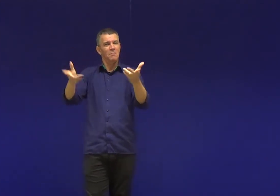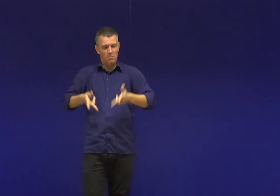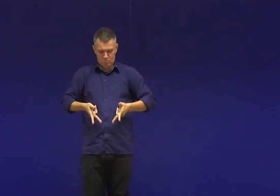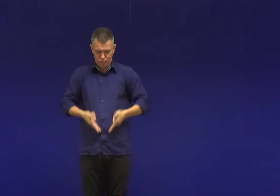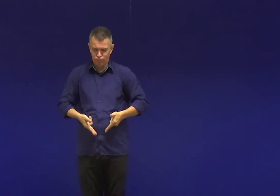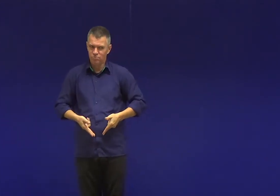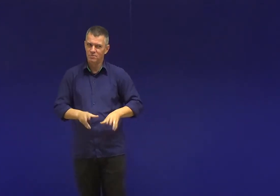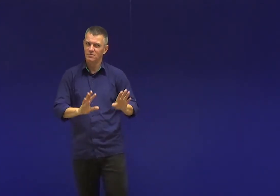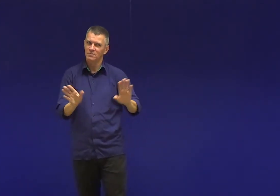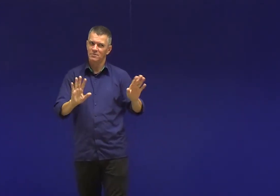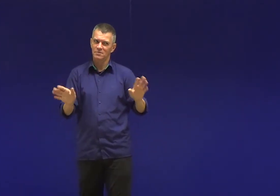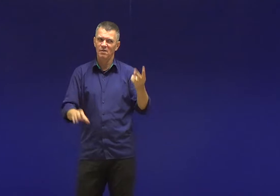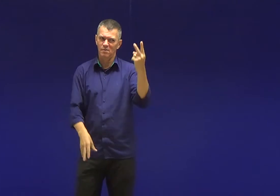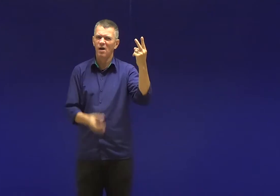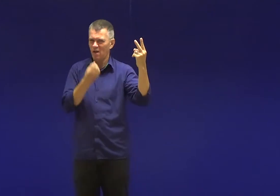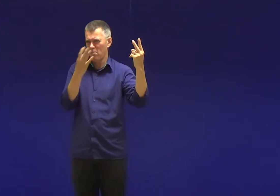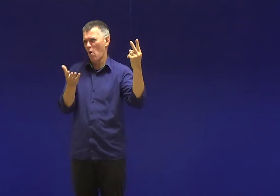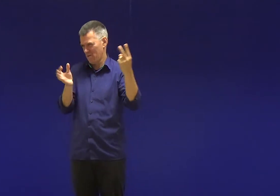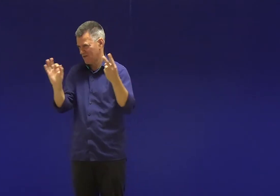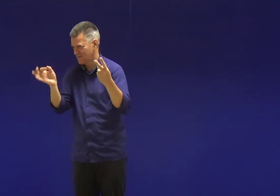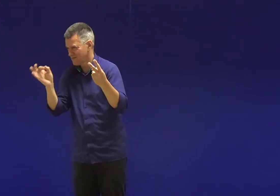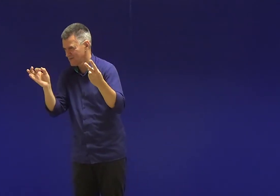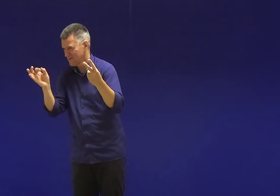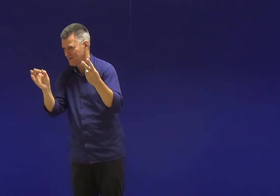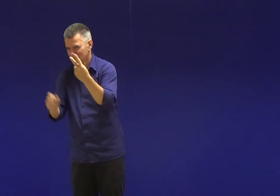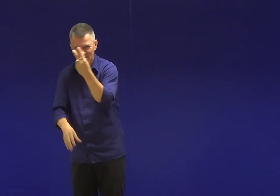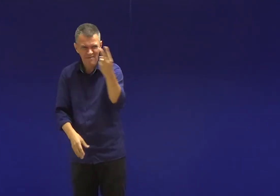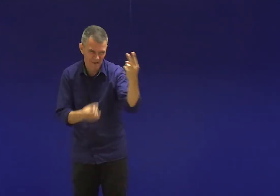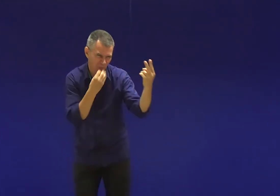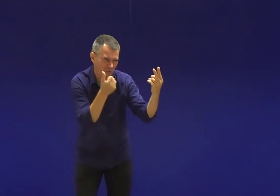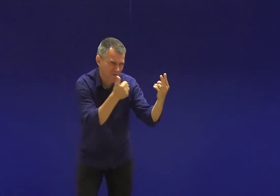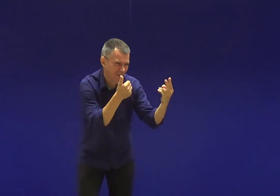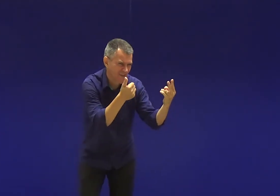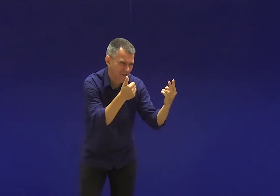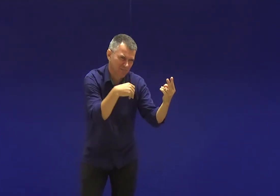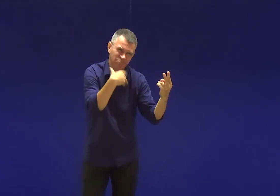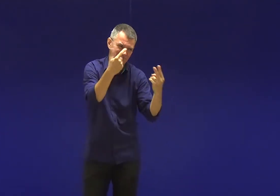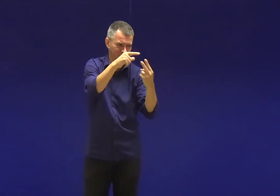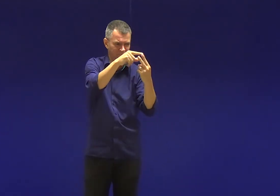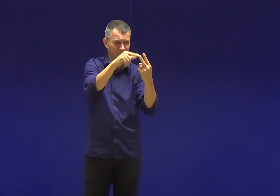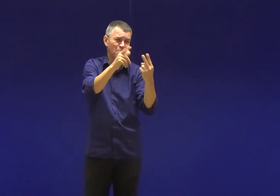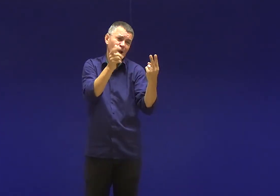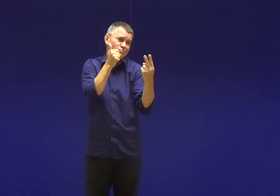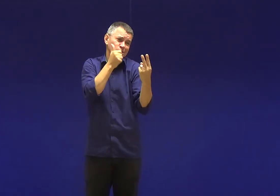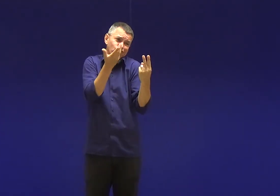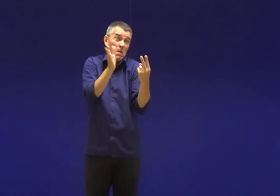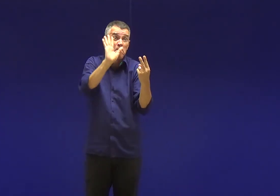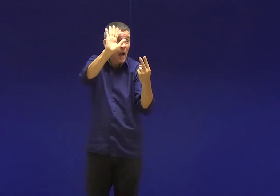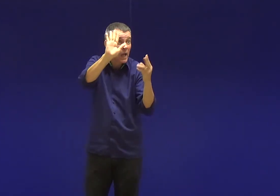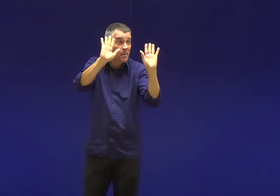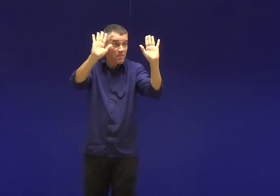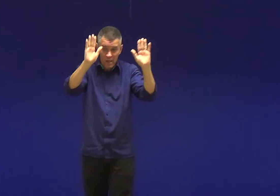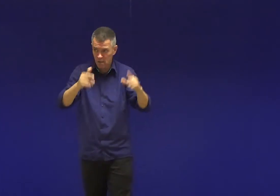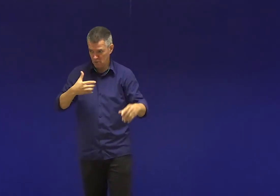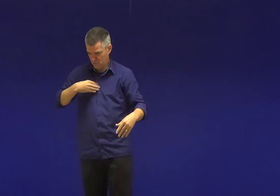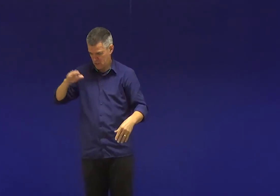uma filha, então não. Tá bom, duas filhas tá bom, tá ótimo, né? Então, tive duas filhas.